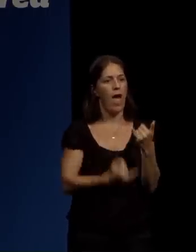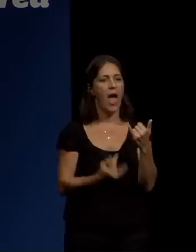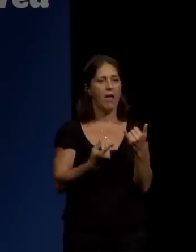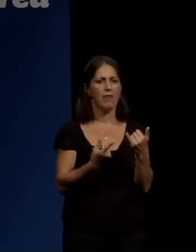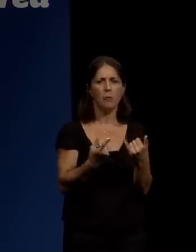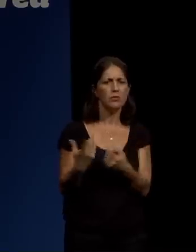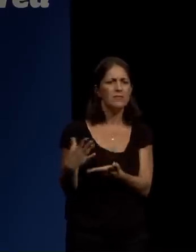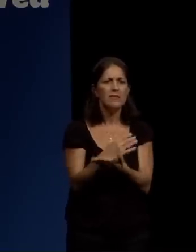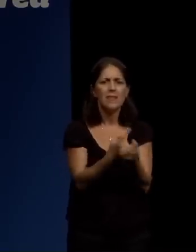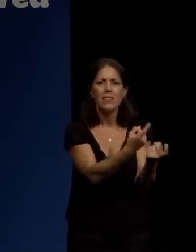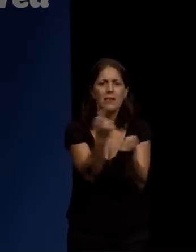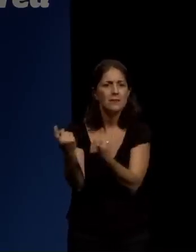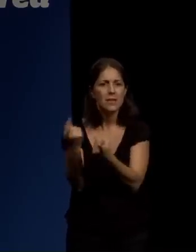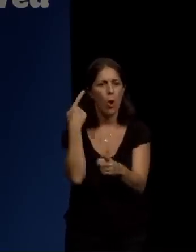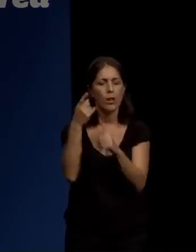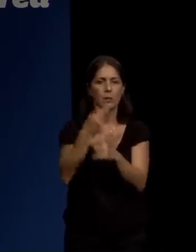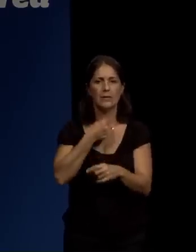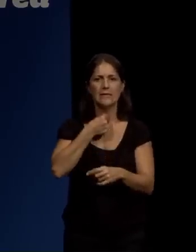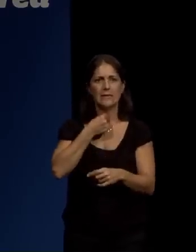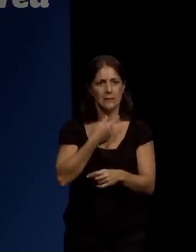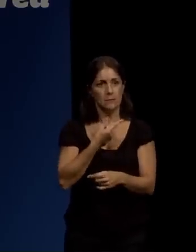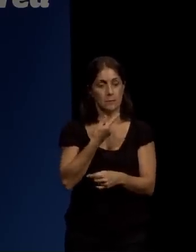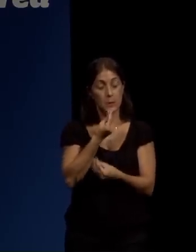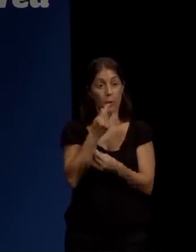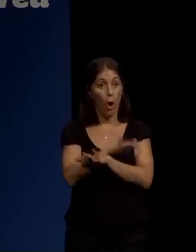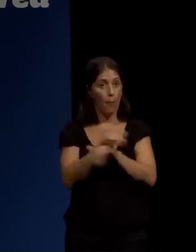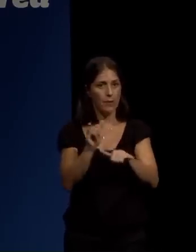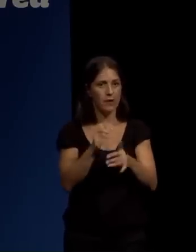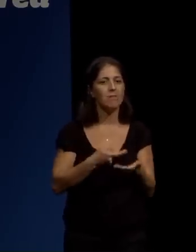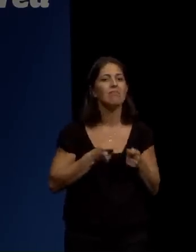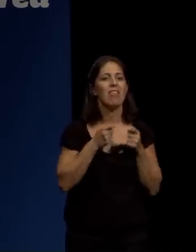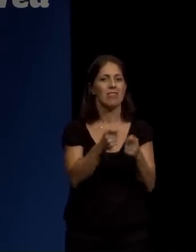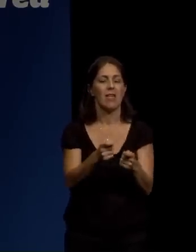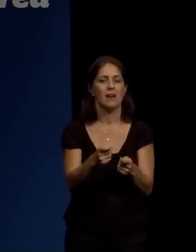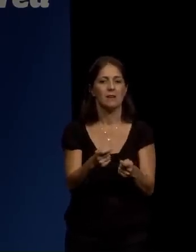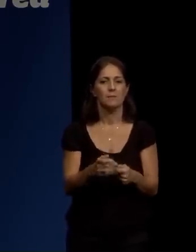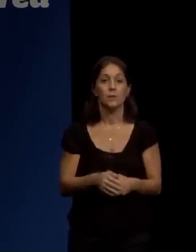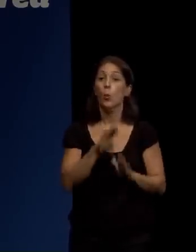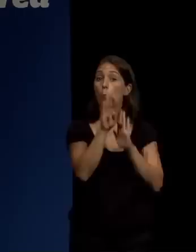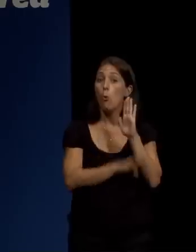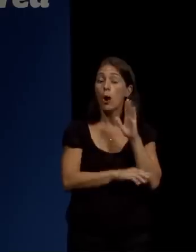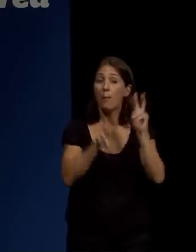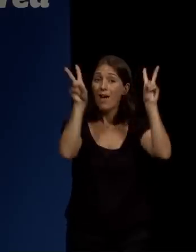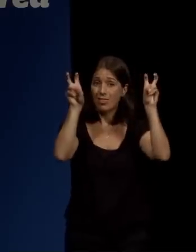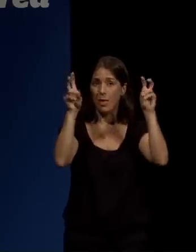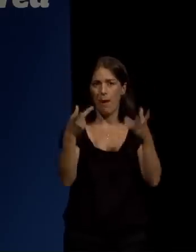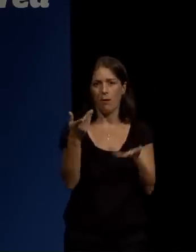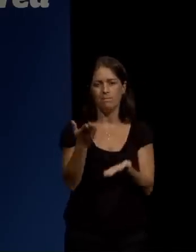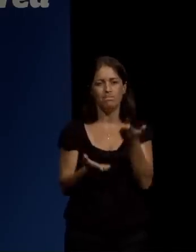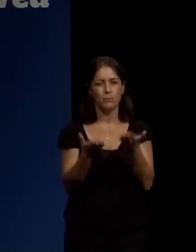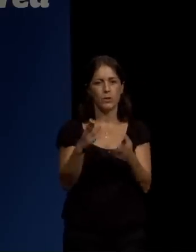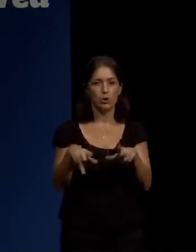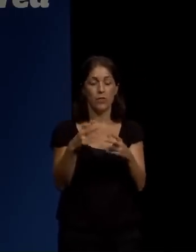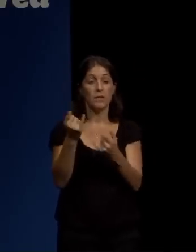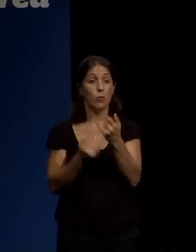que necesita para poder saciar a sede. O noso programa en materia de xustiza social é a